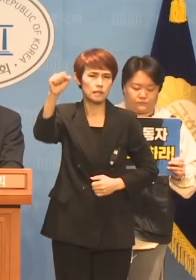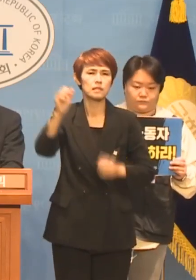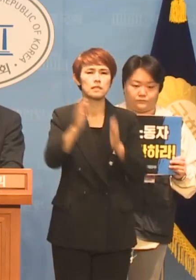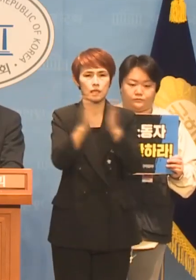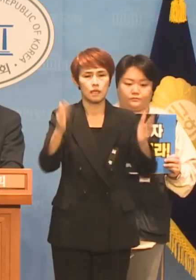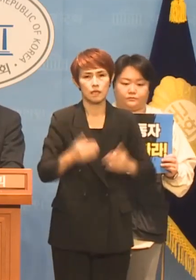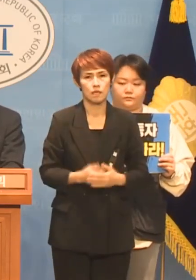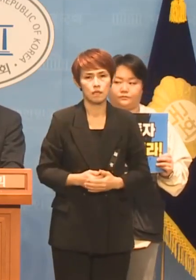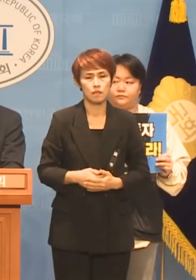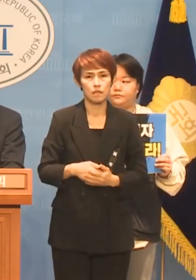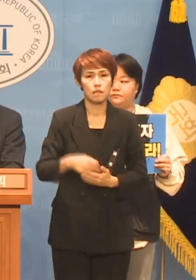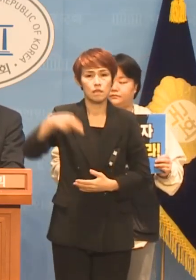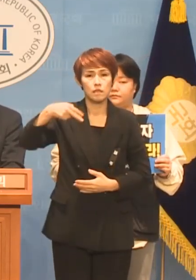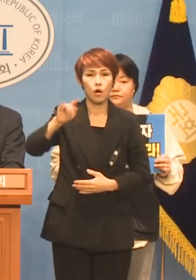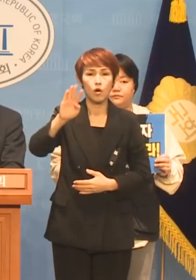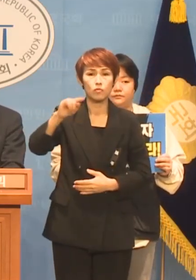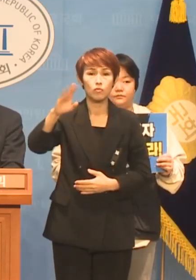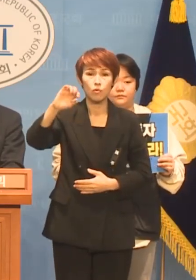서부원